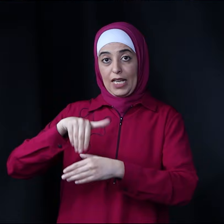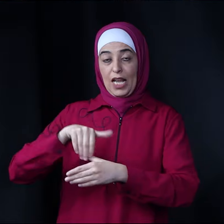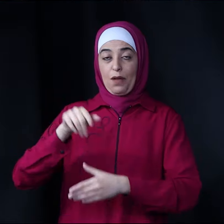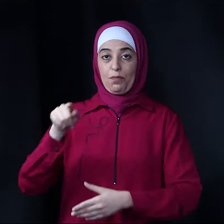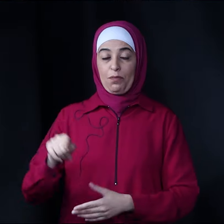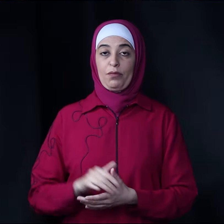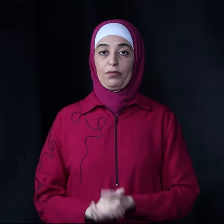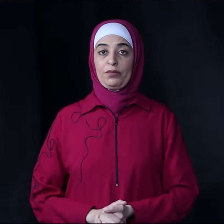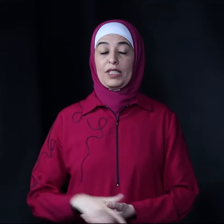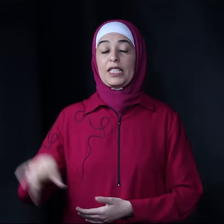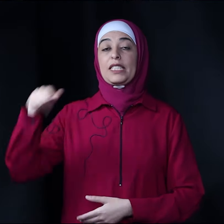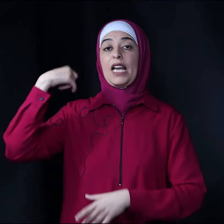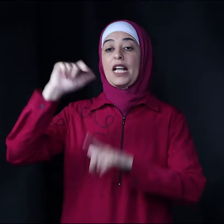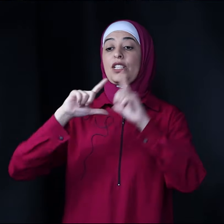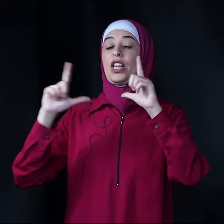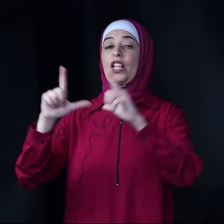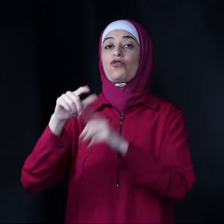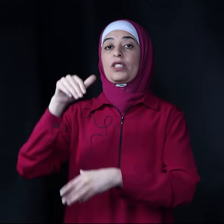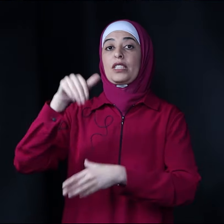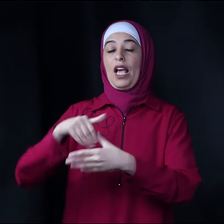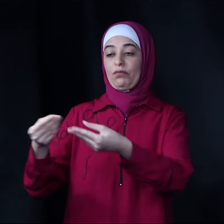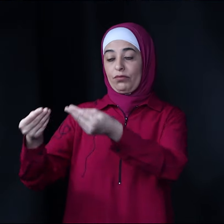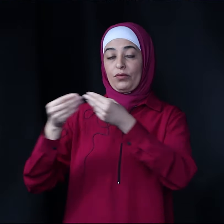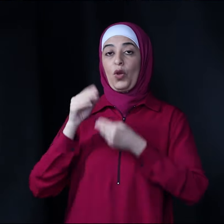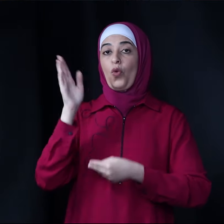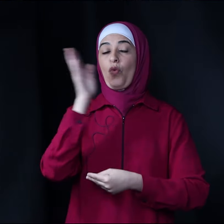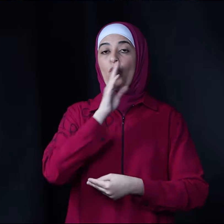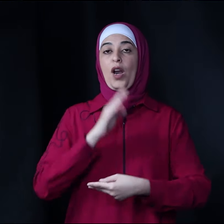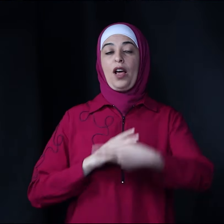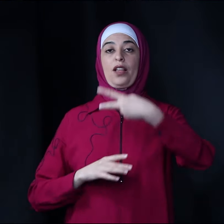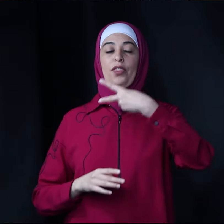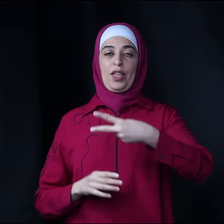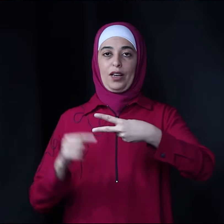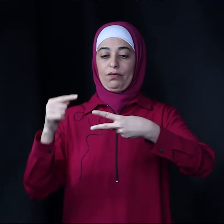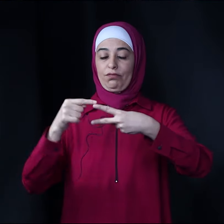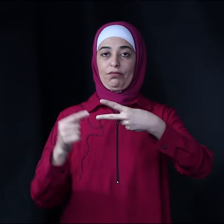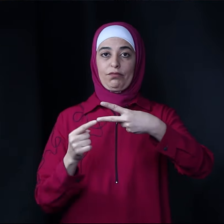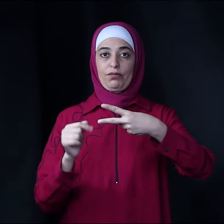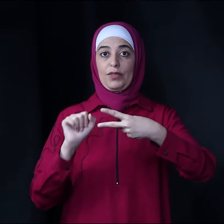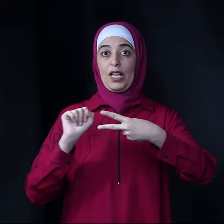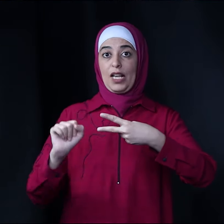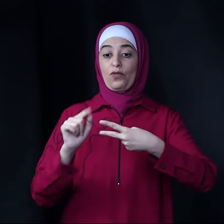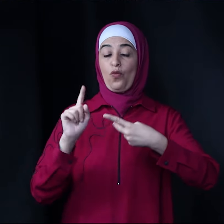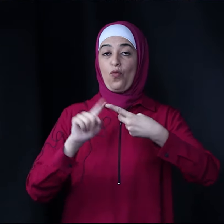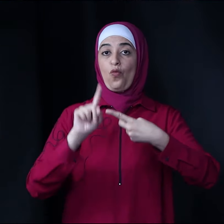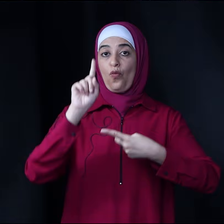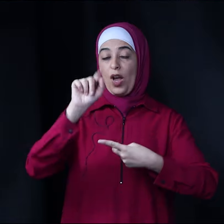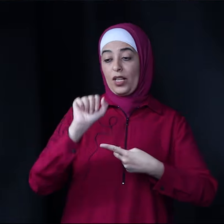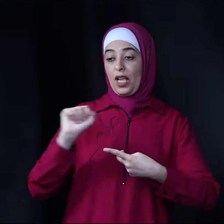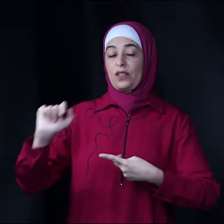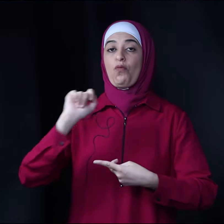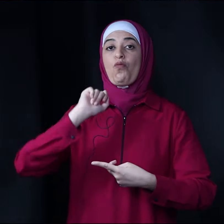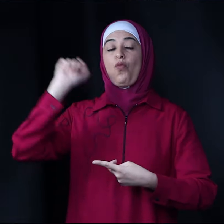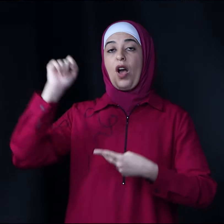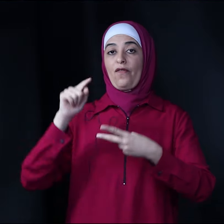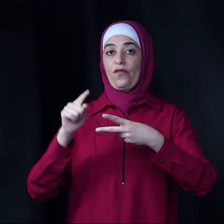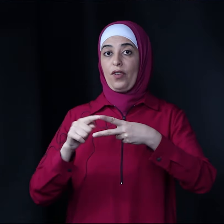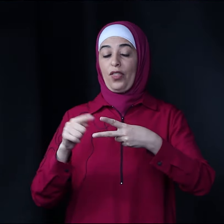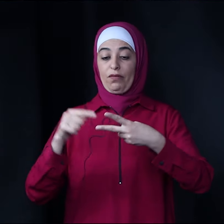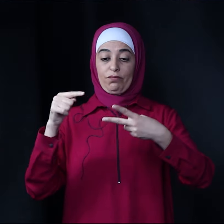الانتخابات؟ تمام، لما توجه على مراكز الاقتراع والفرز الخاصة فينا راح يقوم رئيس لجنة الاقتراع بتسليمي ورقتين